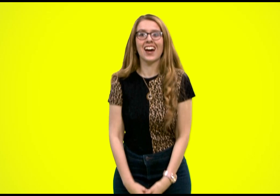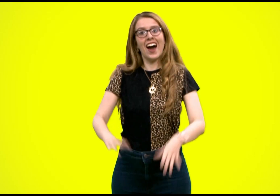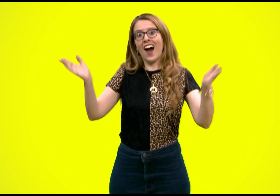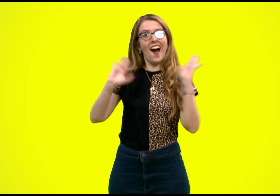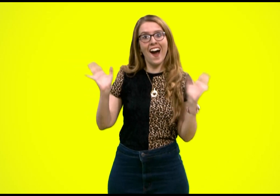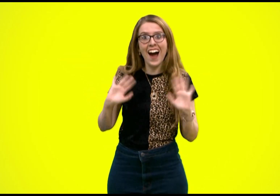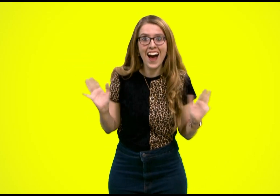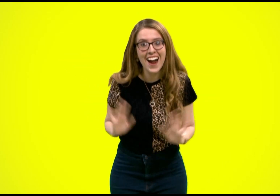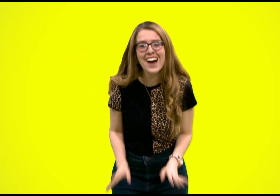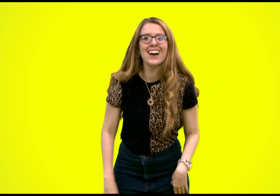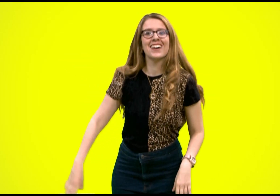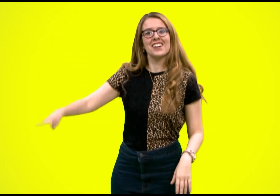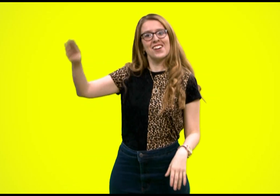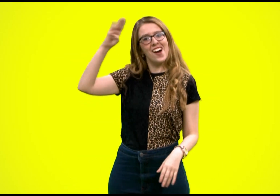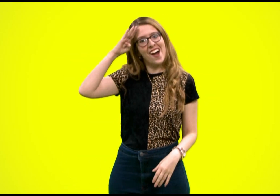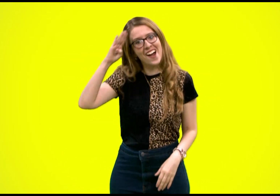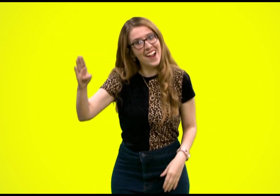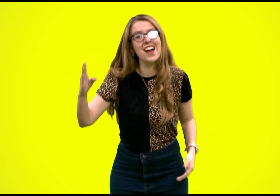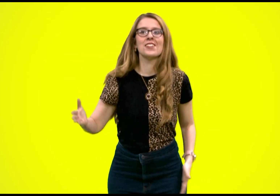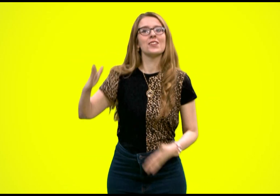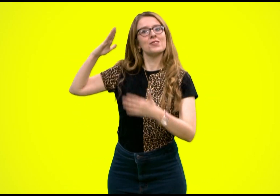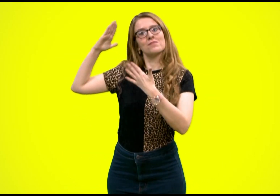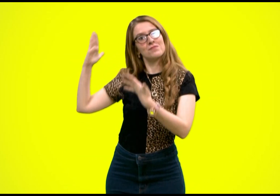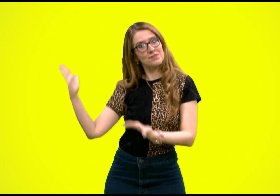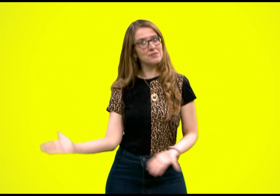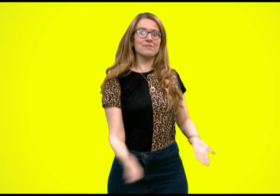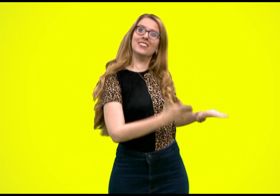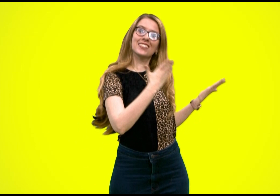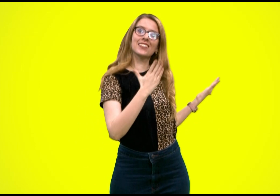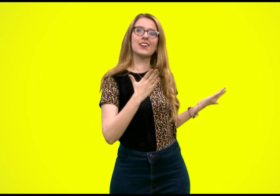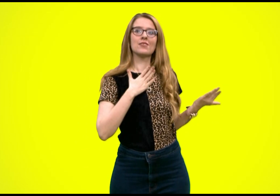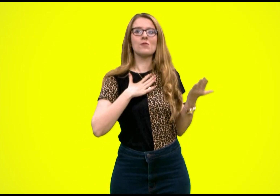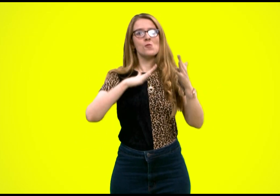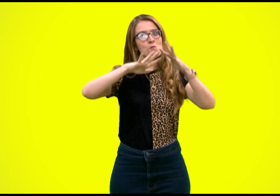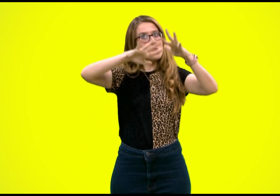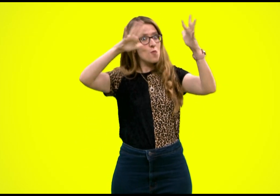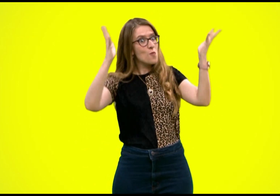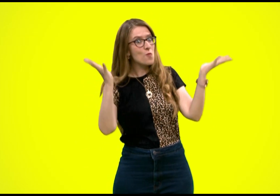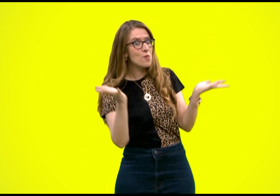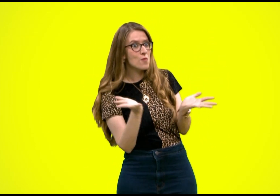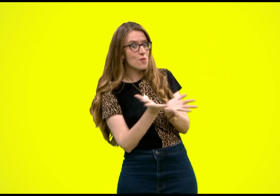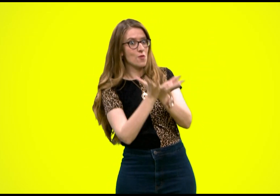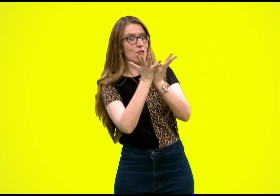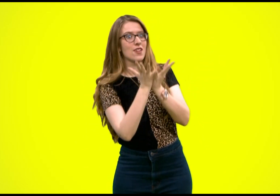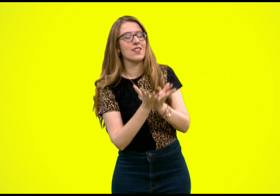hola bienvenidos a mi mundo en señas